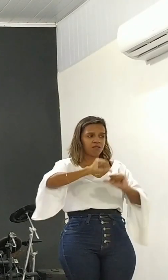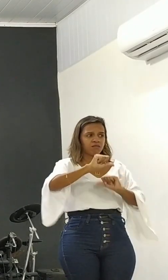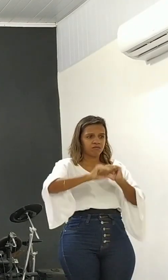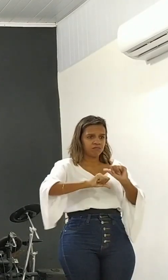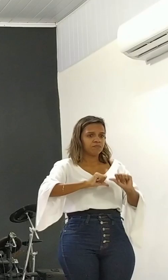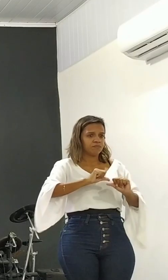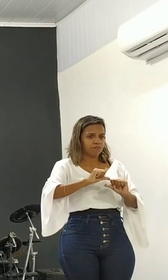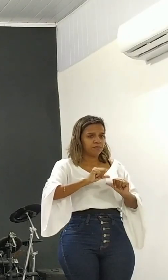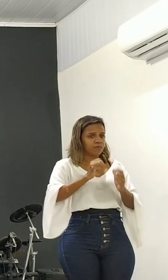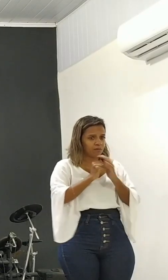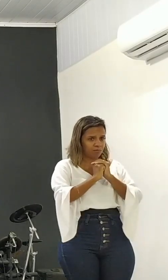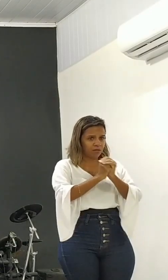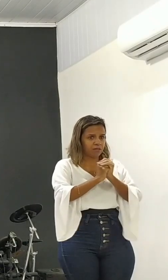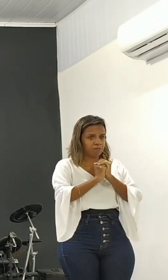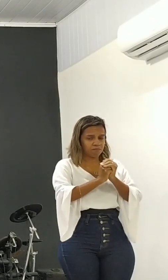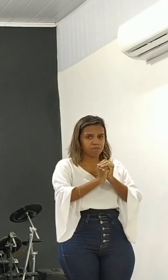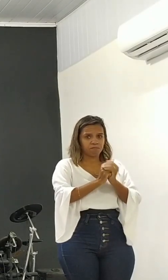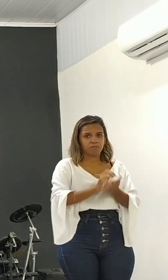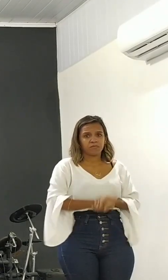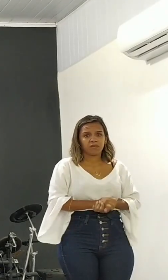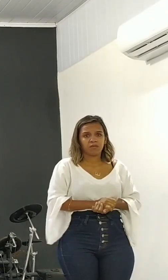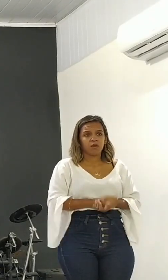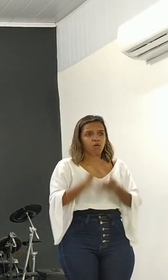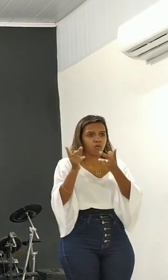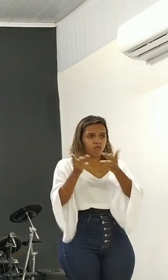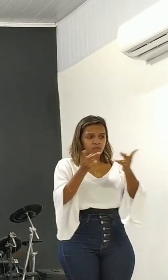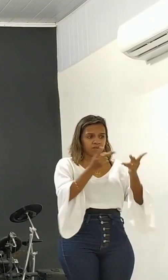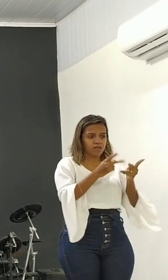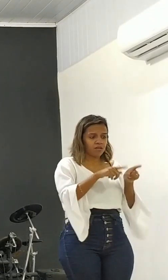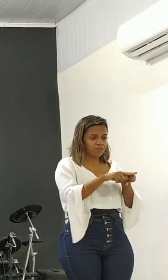Glória a Deus! Queria chamar os irmãos que vão fazer a peça.